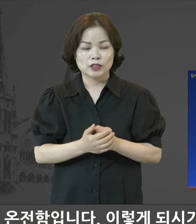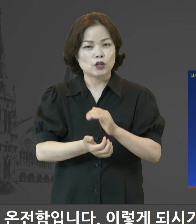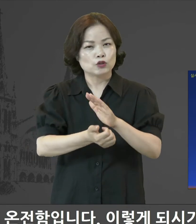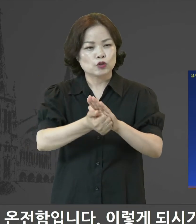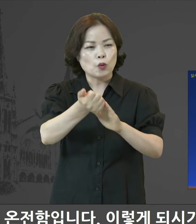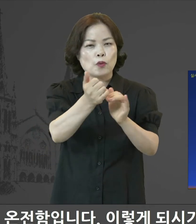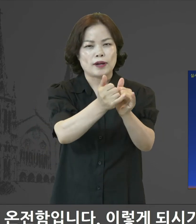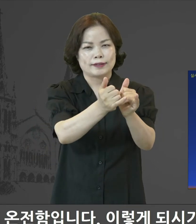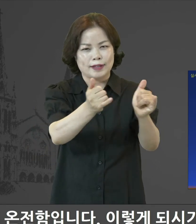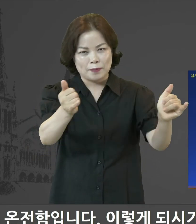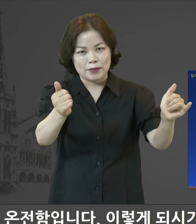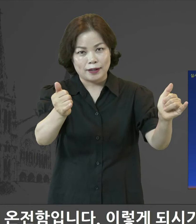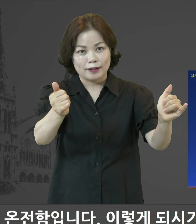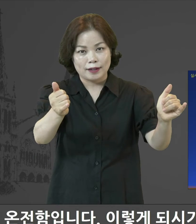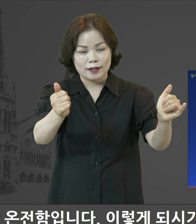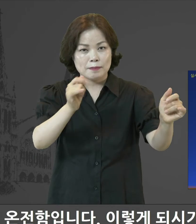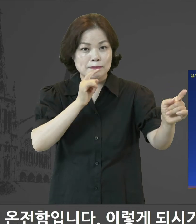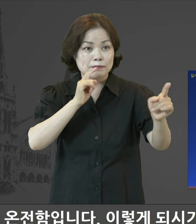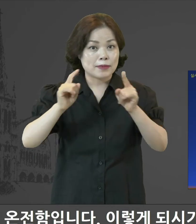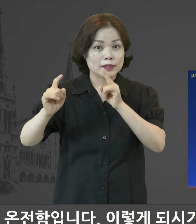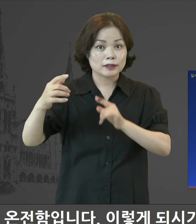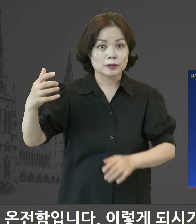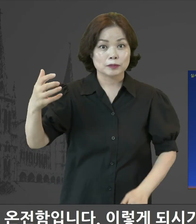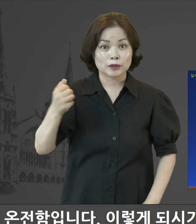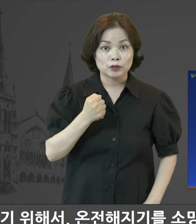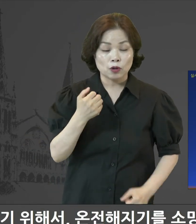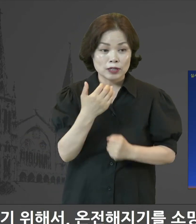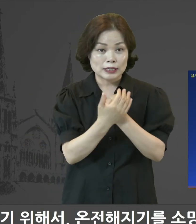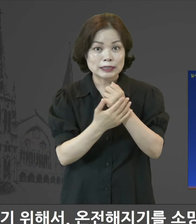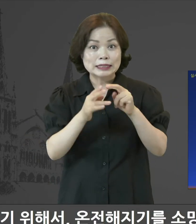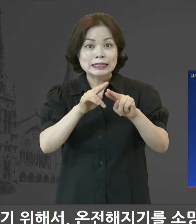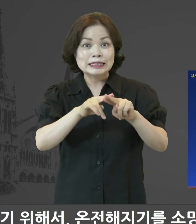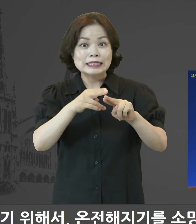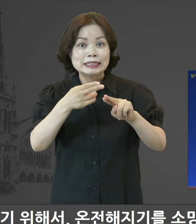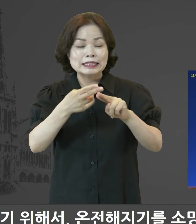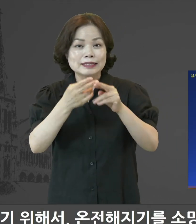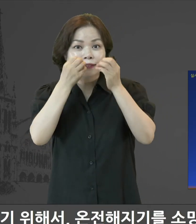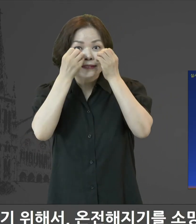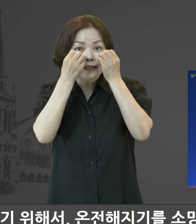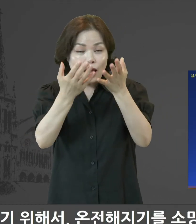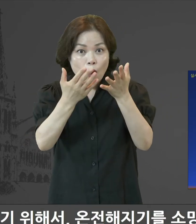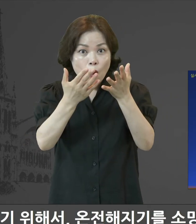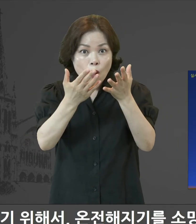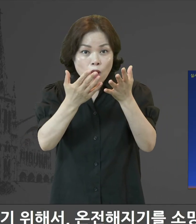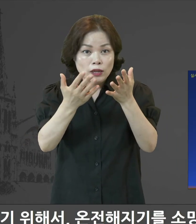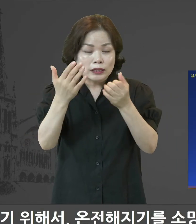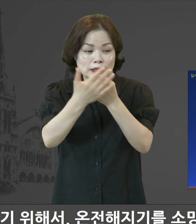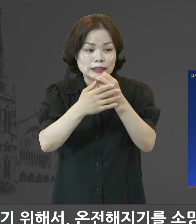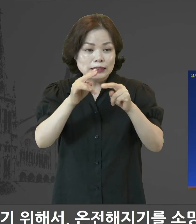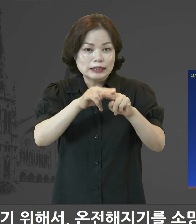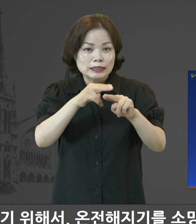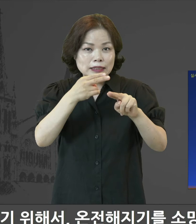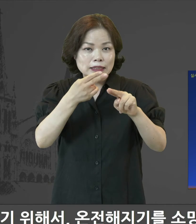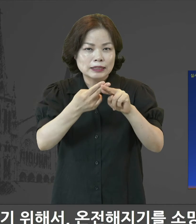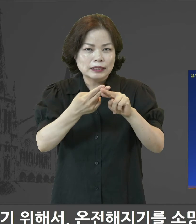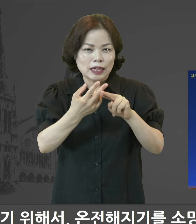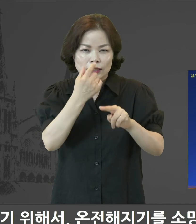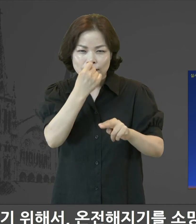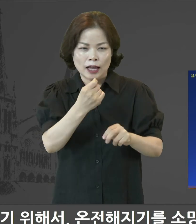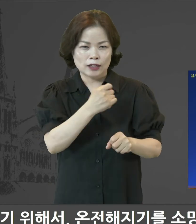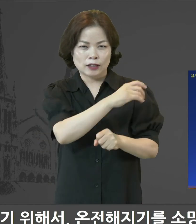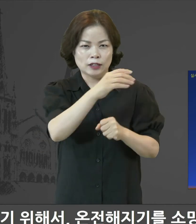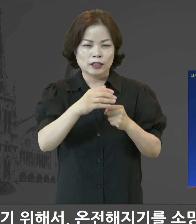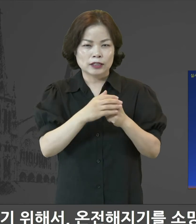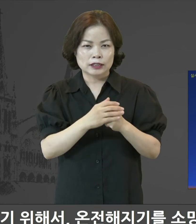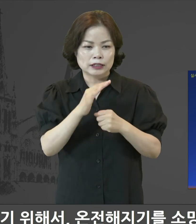소망하는 사람들에게 말씀으로 은사를 새롭게 하고 그 은사를 날카롭게 하고 그